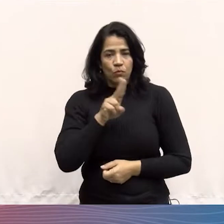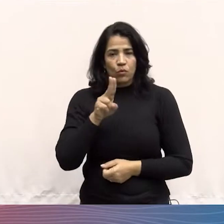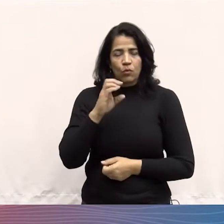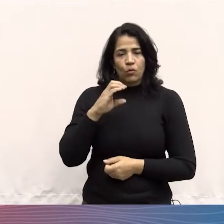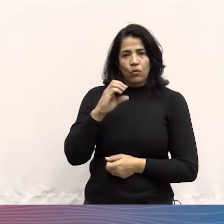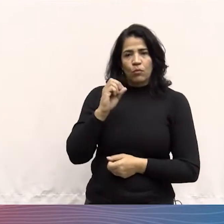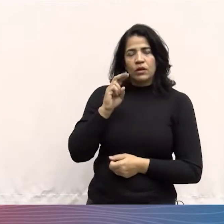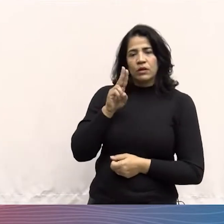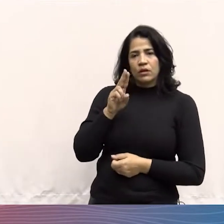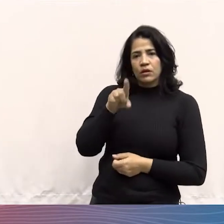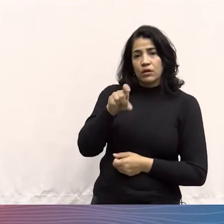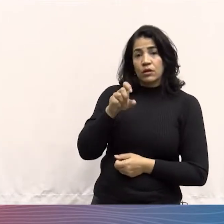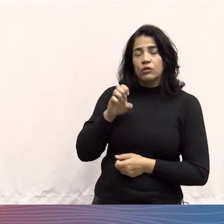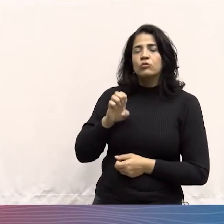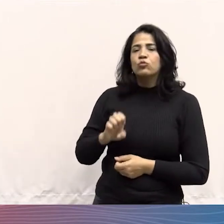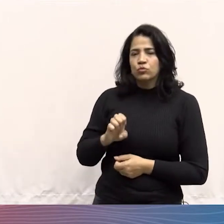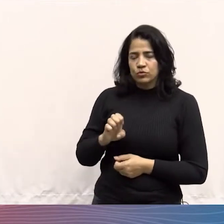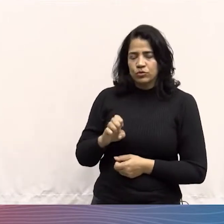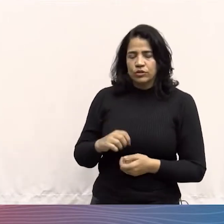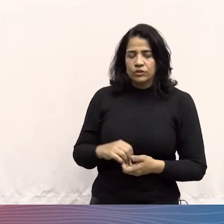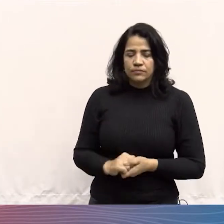verdade é filho de Cão,